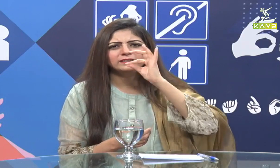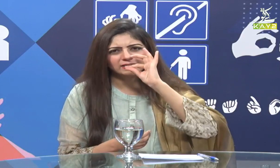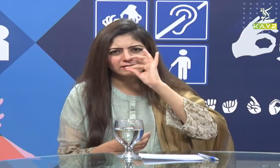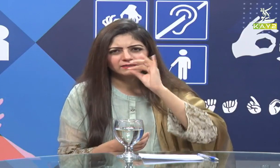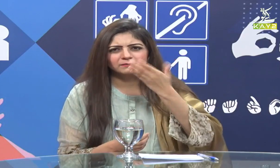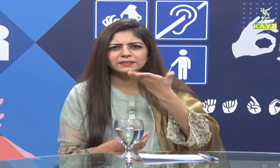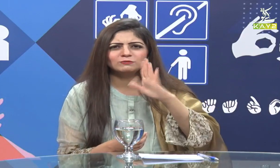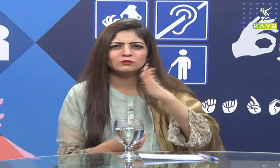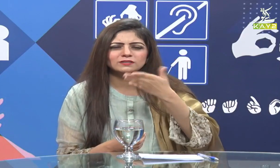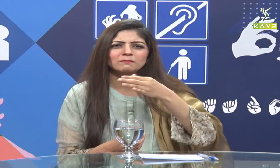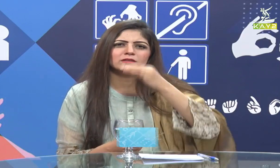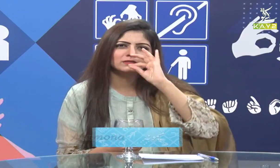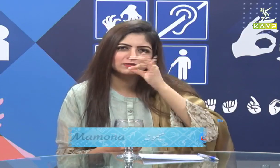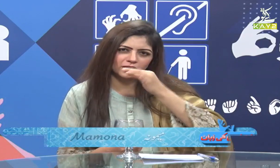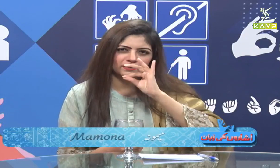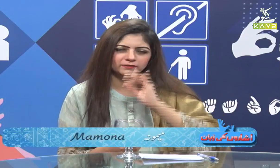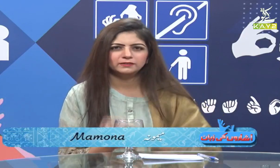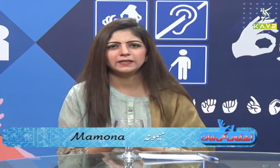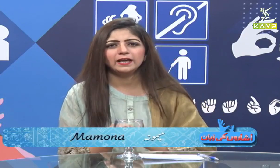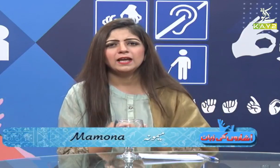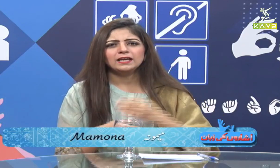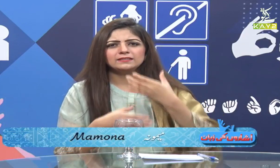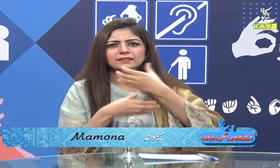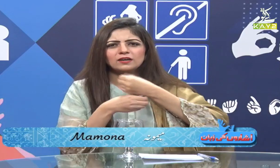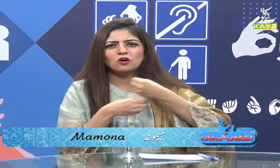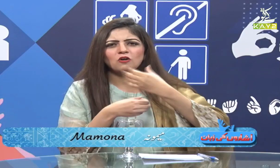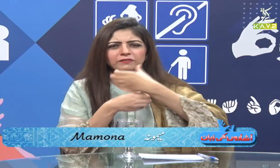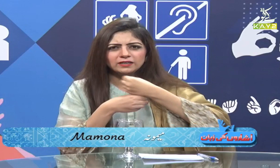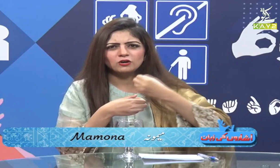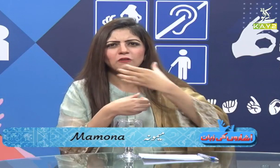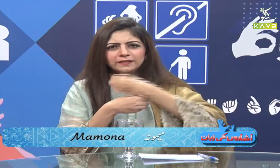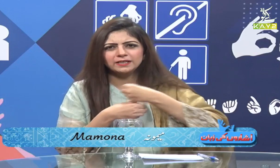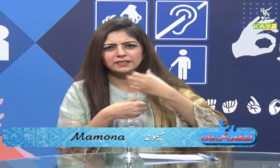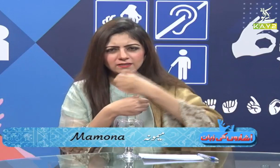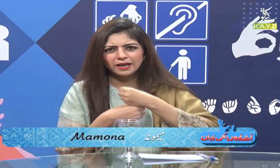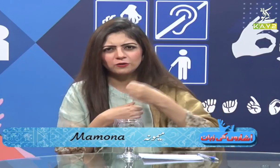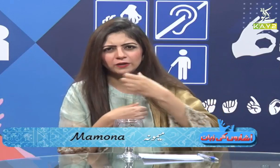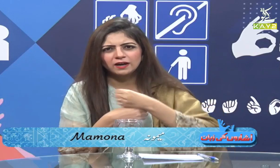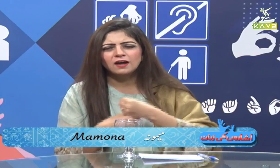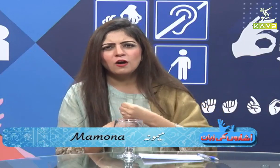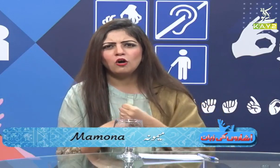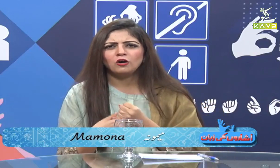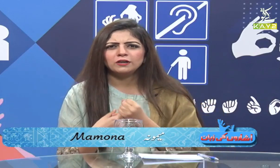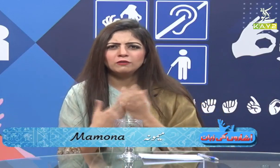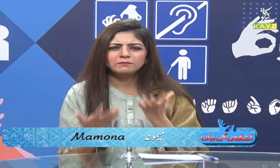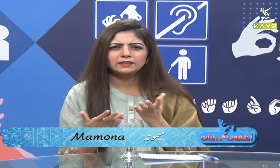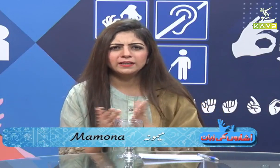टी मतलब जो कि सब्ज़ चाय, ठीक है। इसी तरह कॉफ़ी का ये साइन हो गया। और वही बात है कि